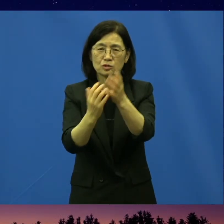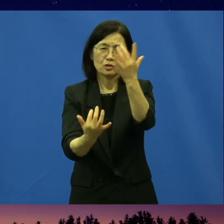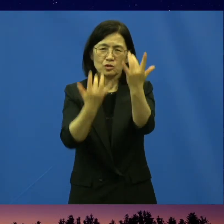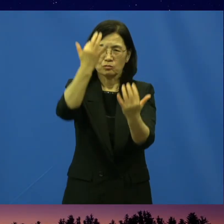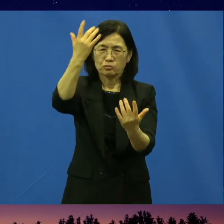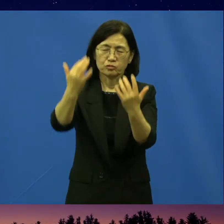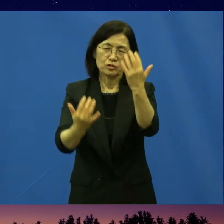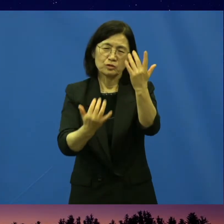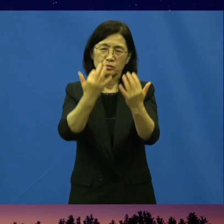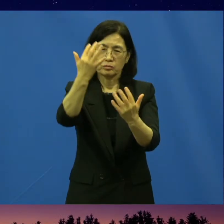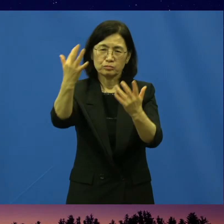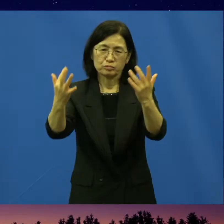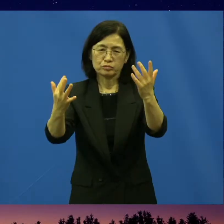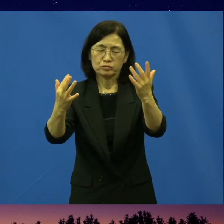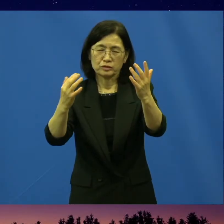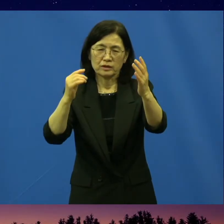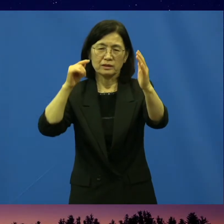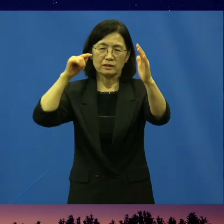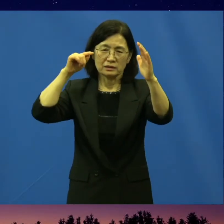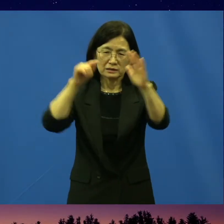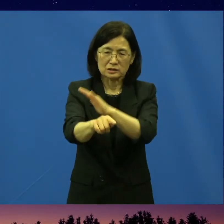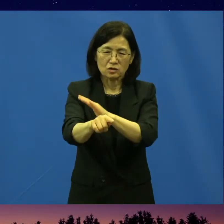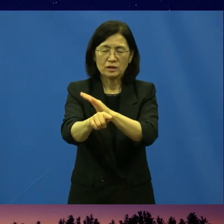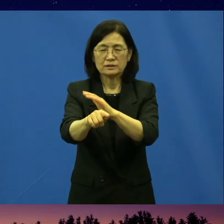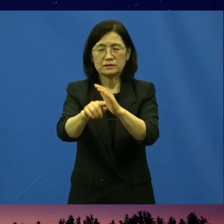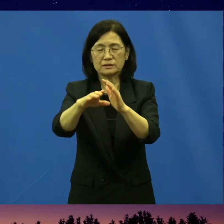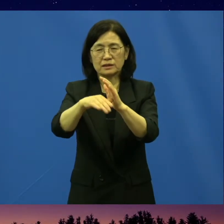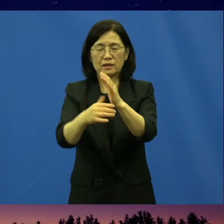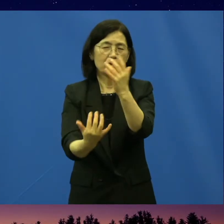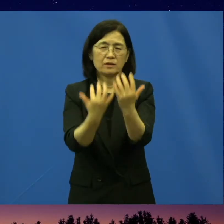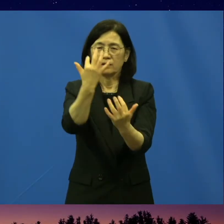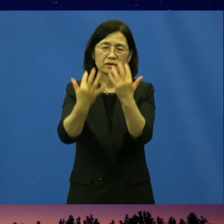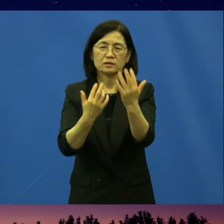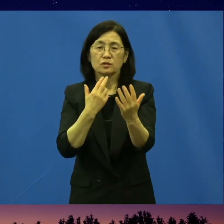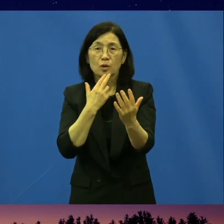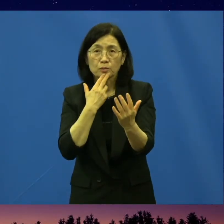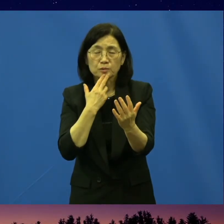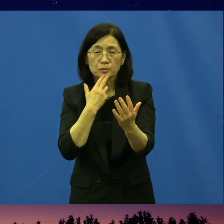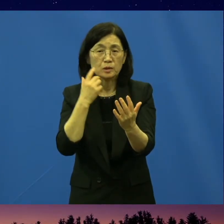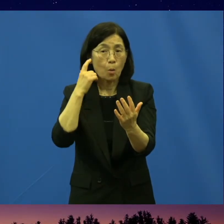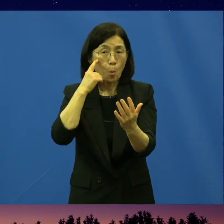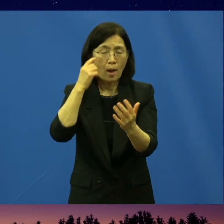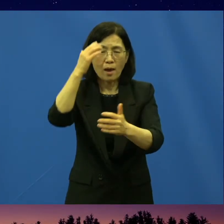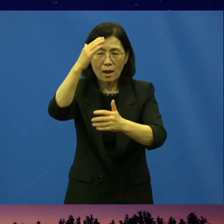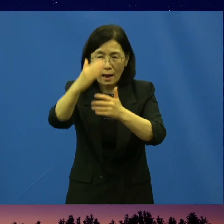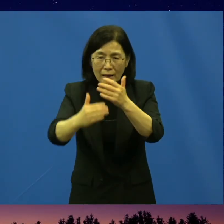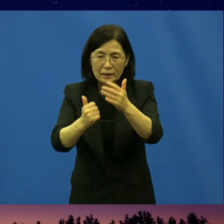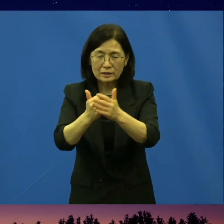불이 너희를 사르지 못하게 할 것이다. 왜요? 하나님이 함께 하셨기 때문에.